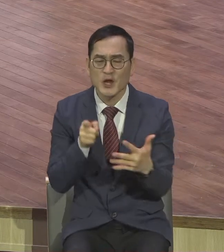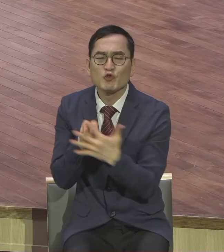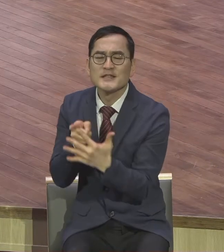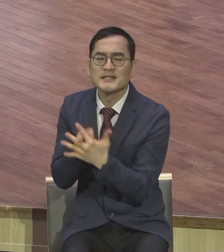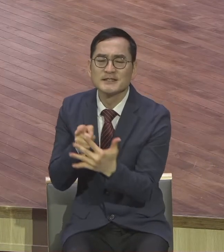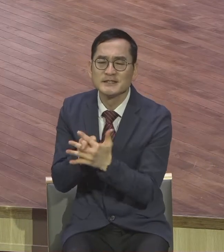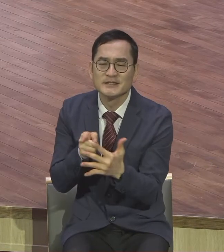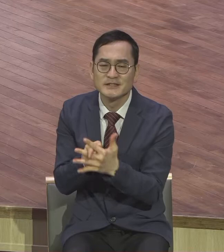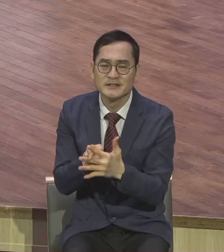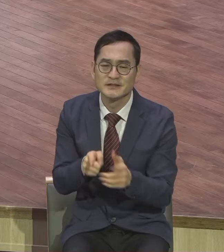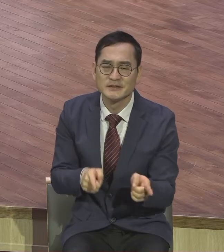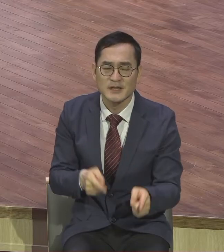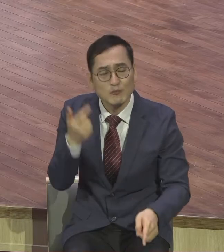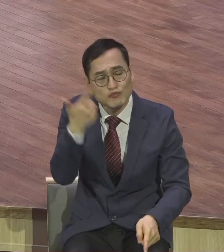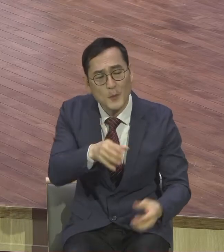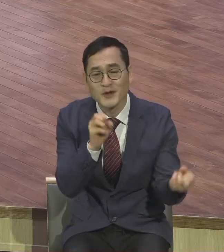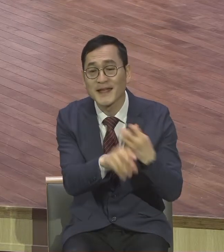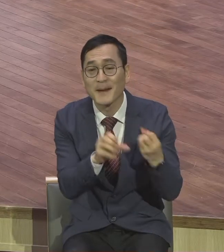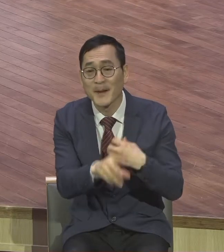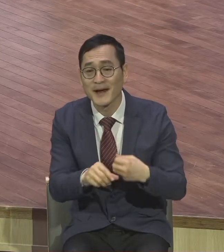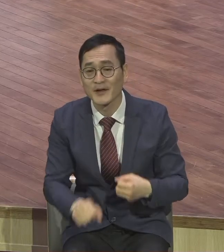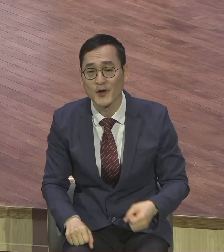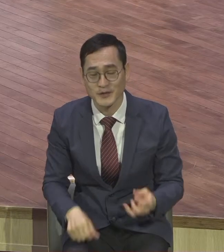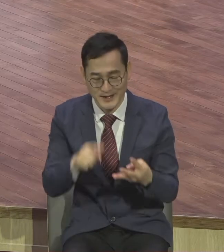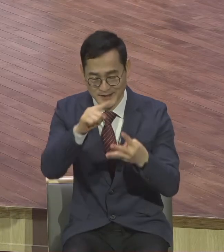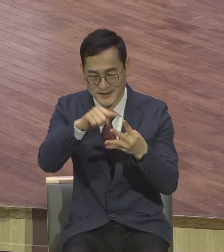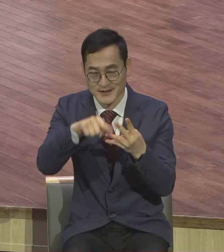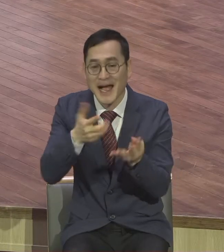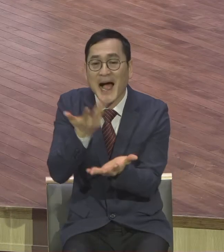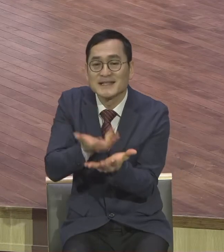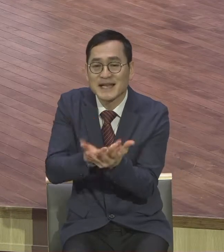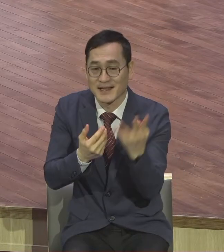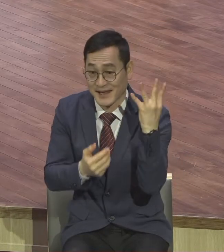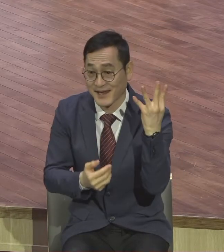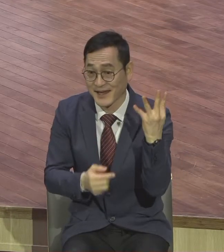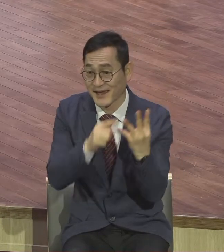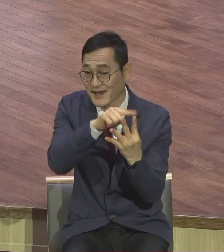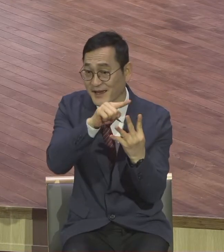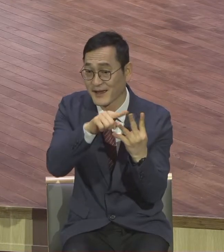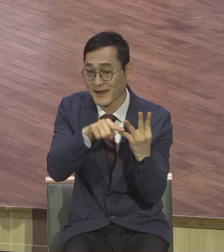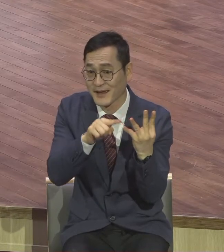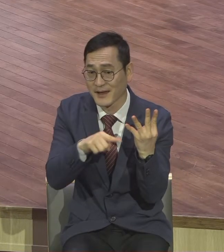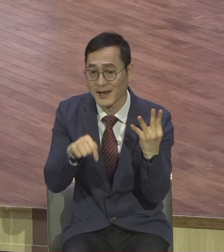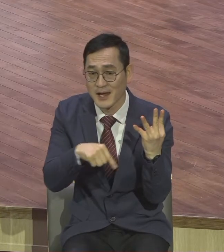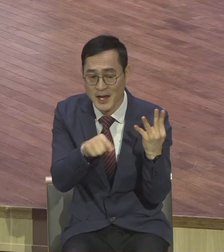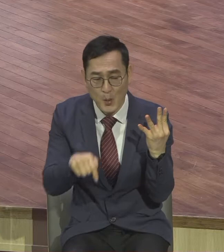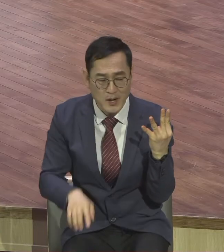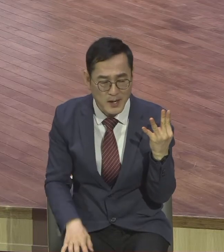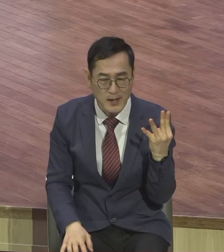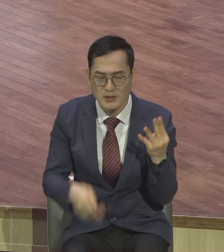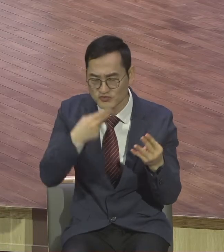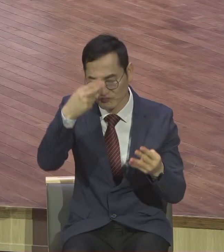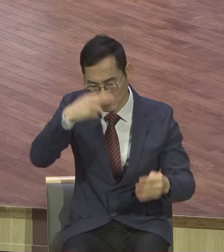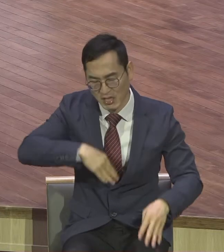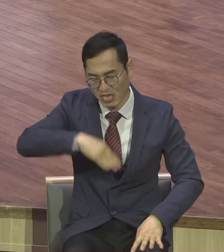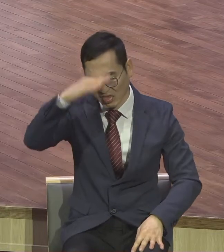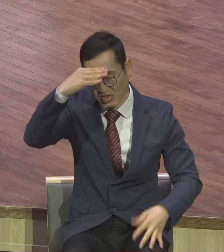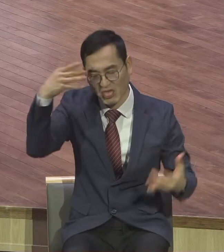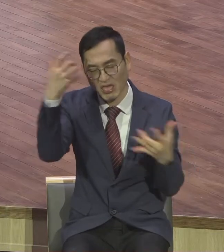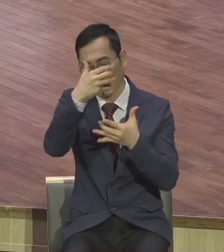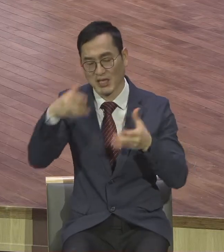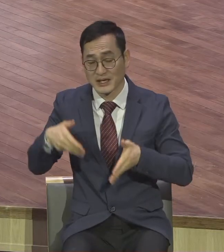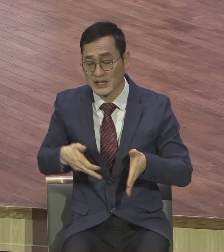있었어요. 거기에 사자성어가 문제였는데 술의 치유의 길거리에서